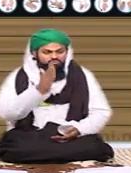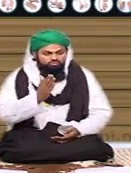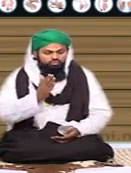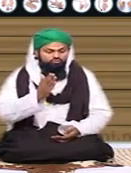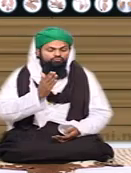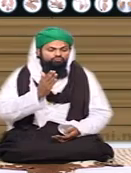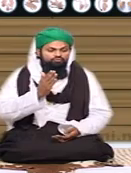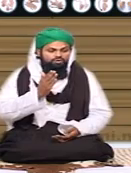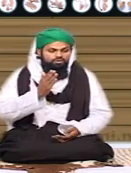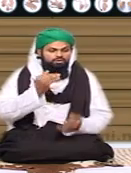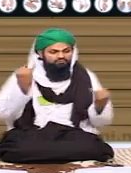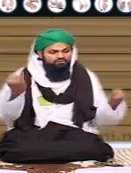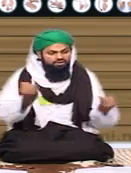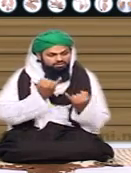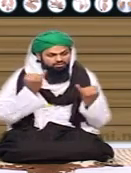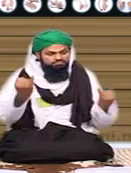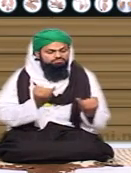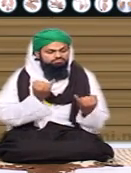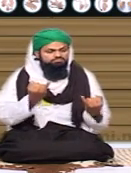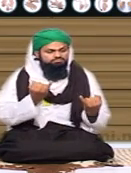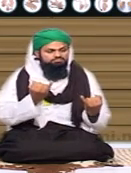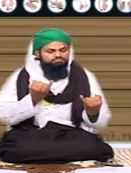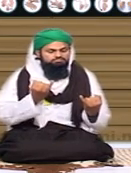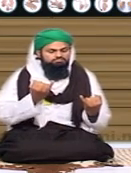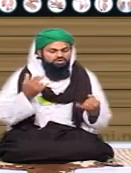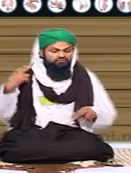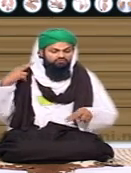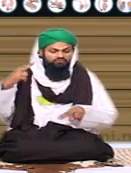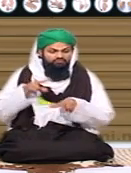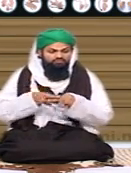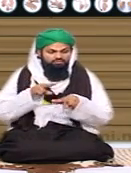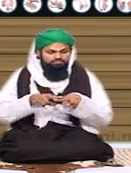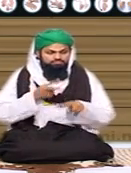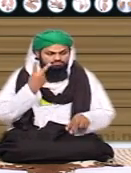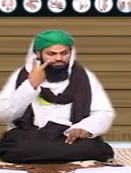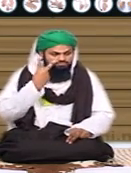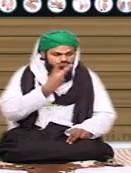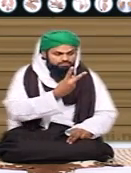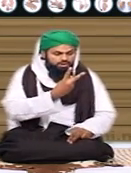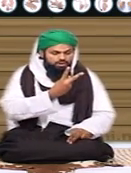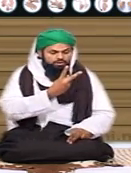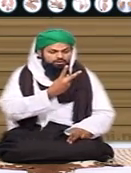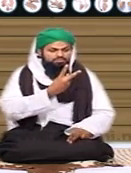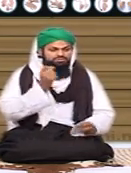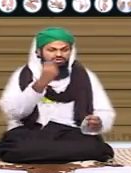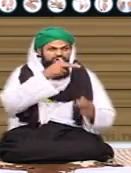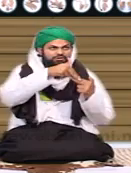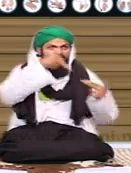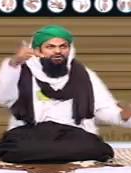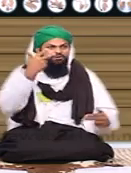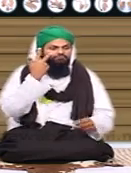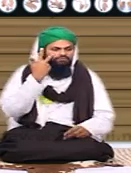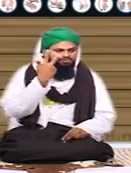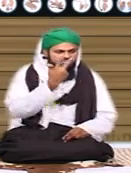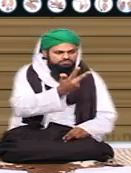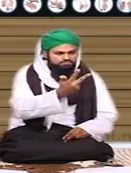کاروبار میں مصروف دیکھتے ہوں گے، جب یہ ملک الموت سینما گھروں میں دیکھتے ہوں گے، جب یہ